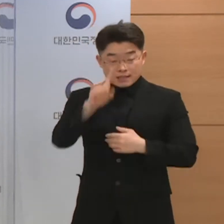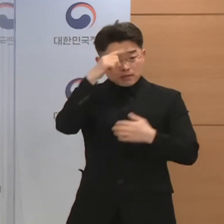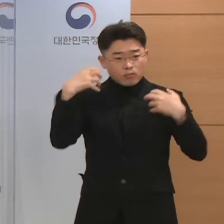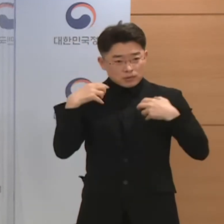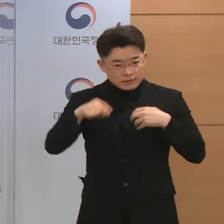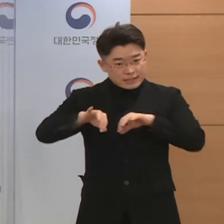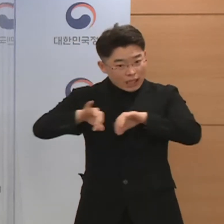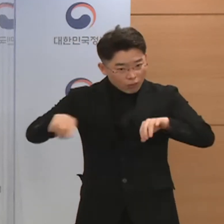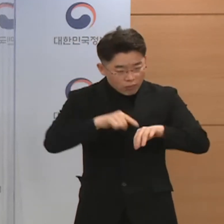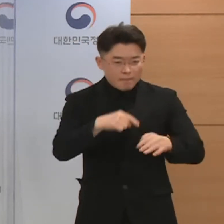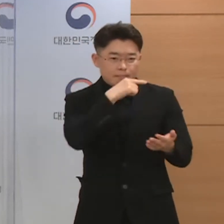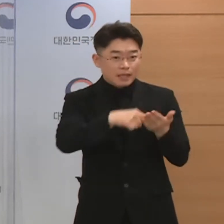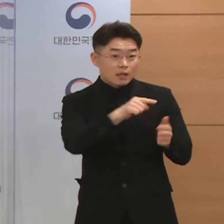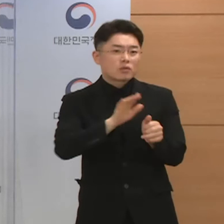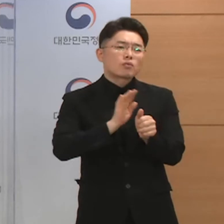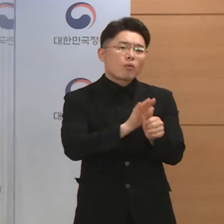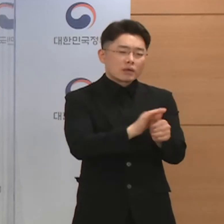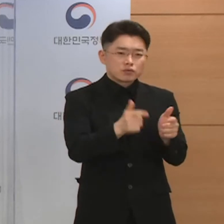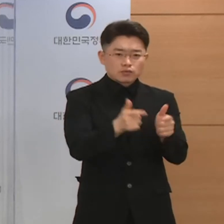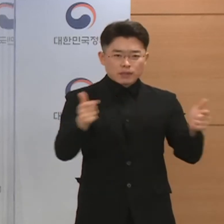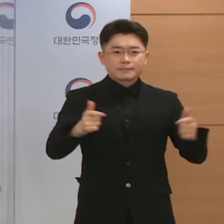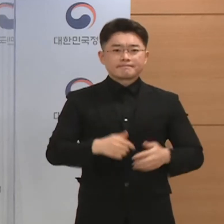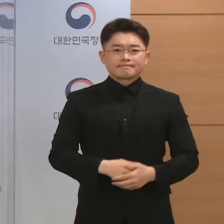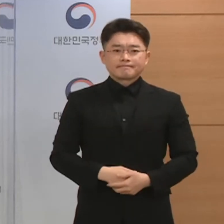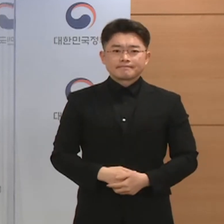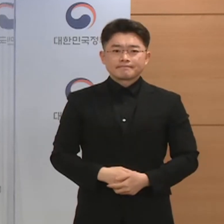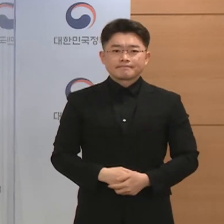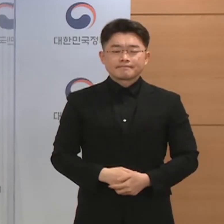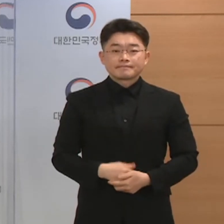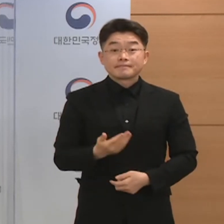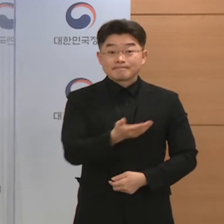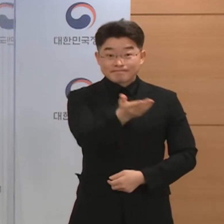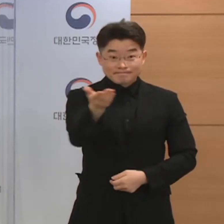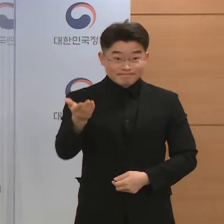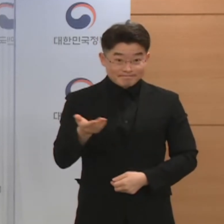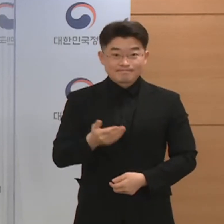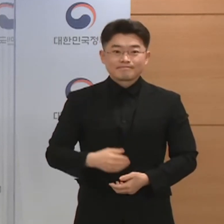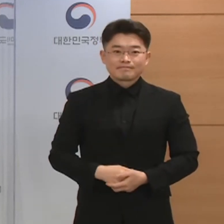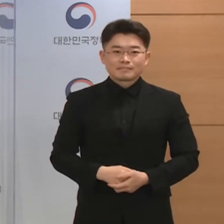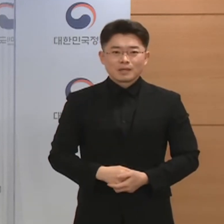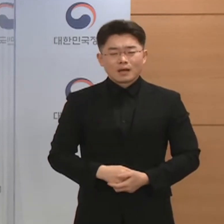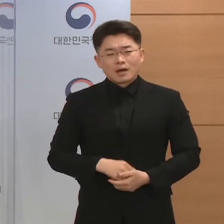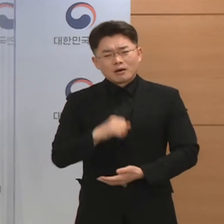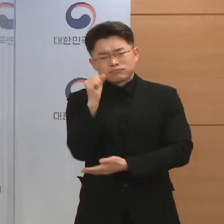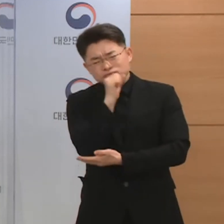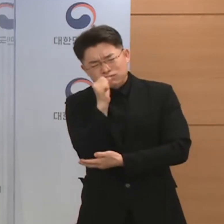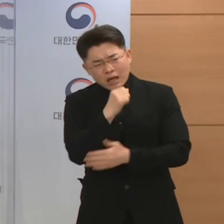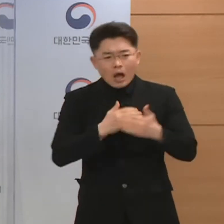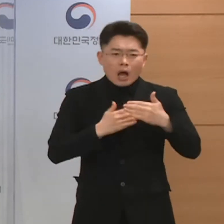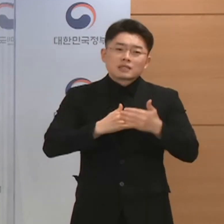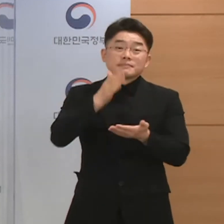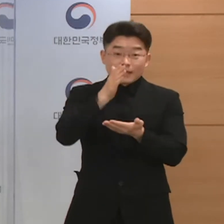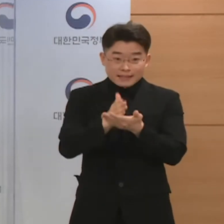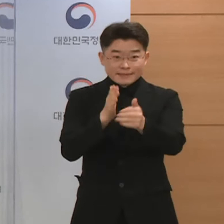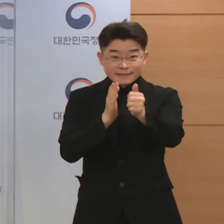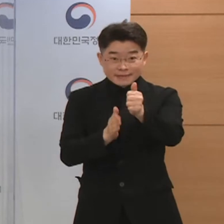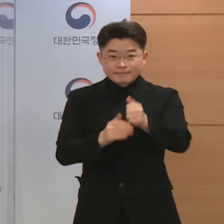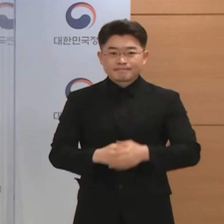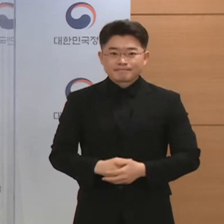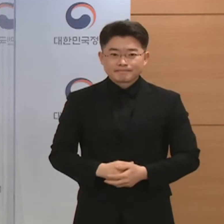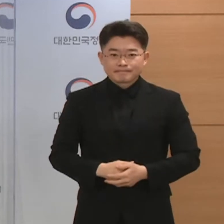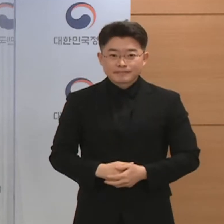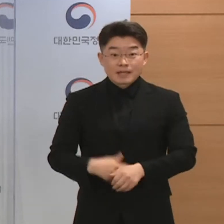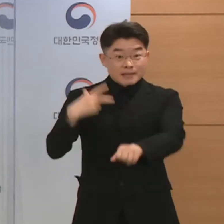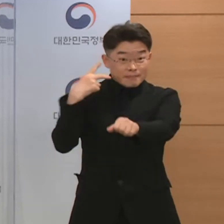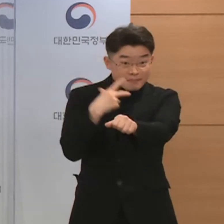지원 기준도 확대하였습니다. 국민 여러분께서는 과도한 불안감을 가지지 마시고 정해진 순서에